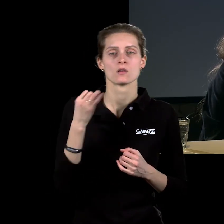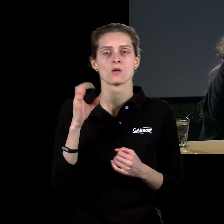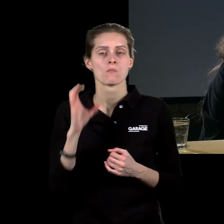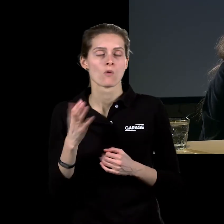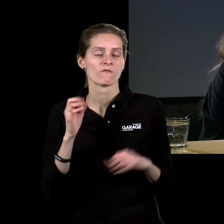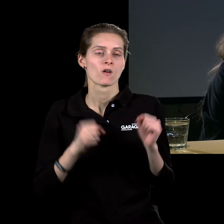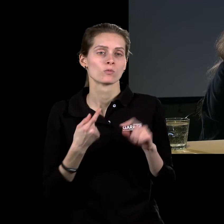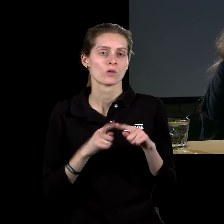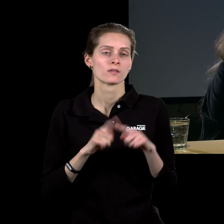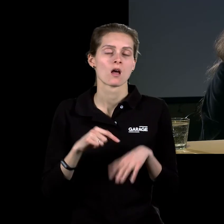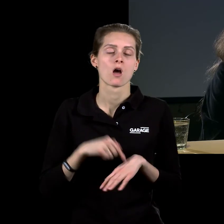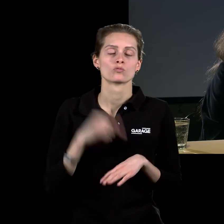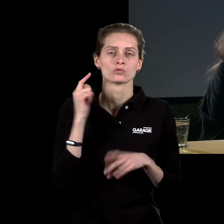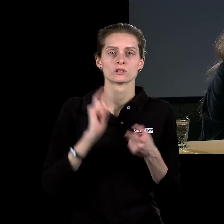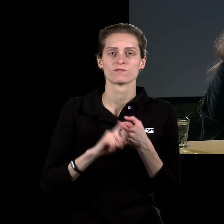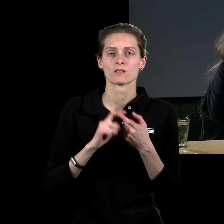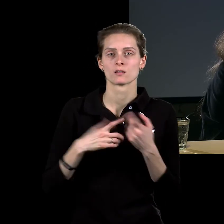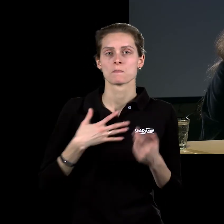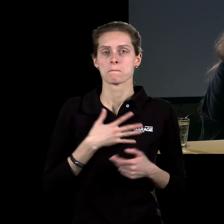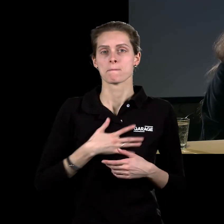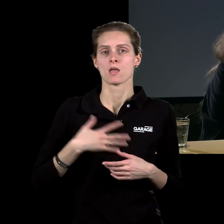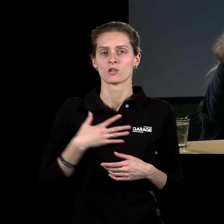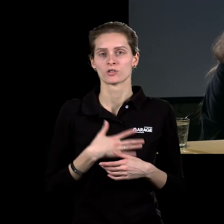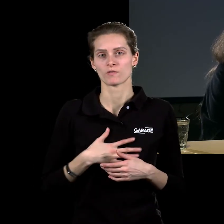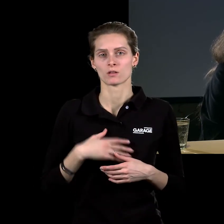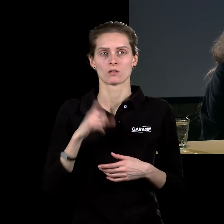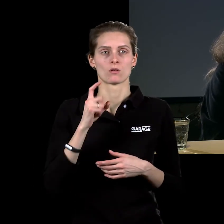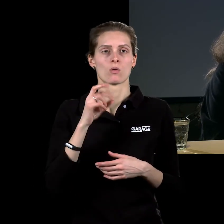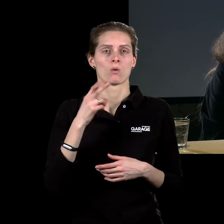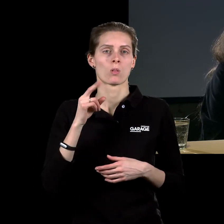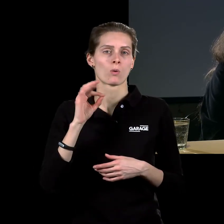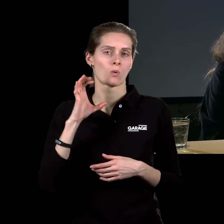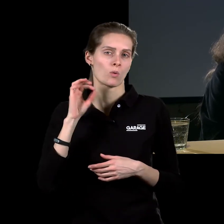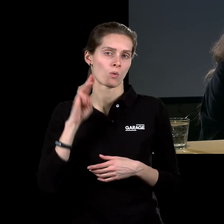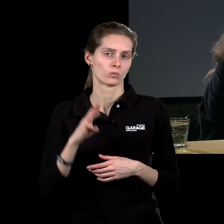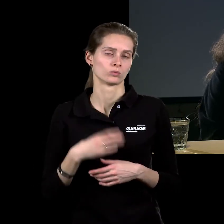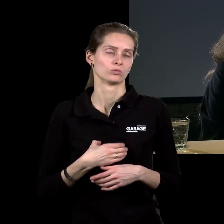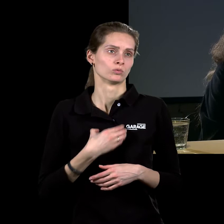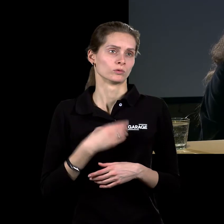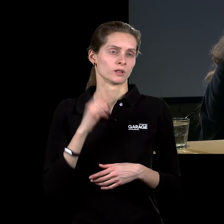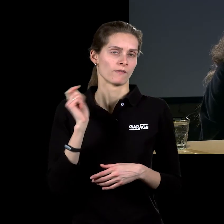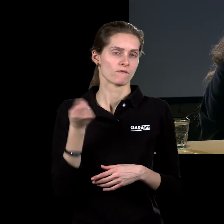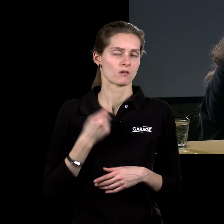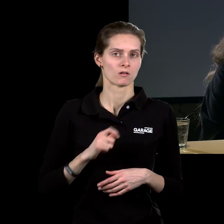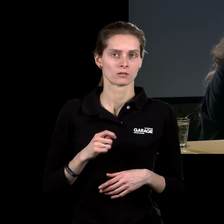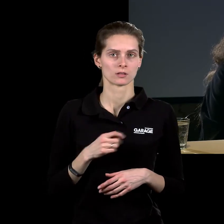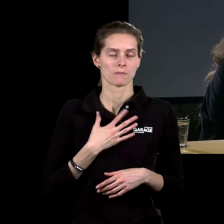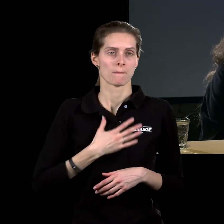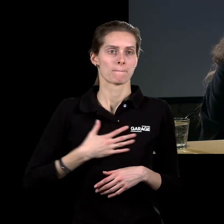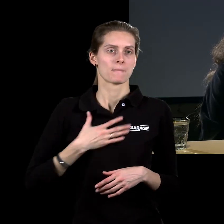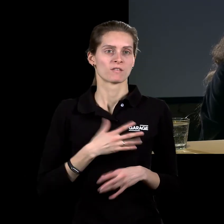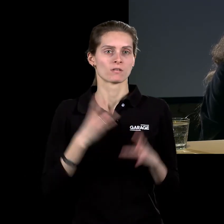связано с переживанием Холокоста, с переживанием ужаса войны, с переживанием той катастрофы,